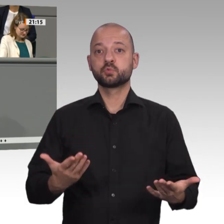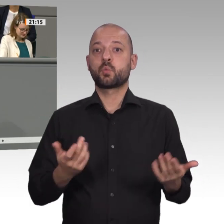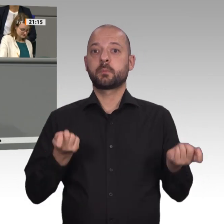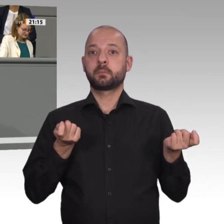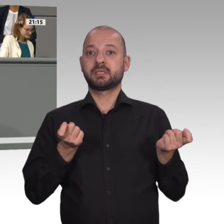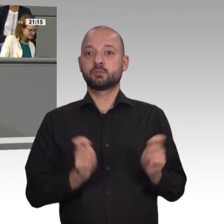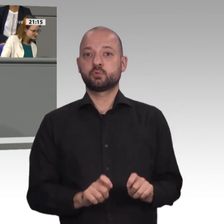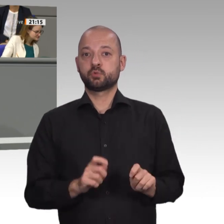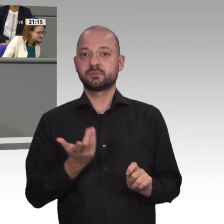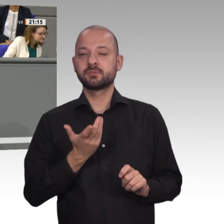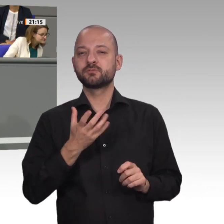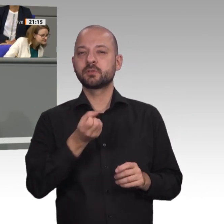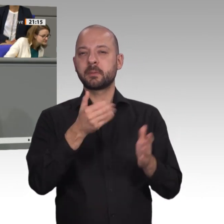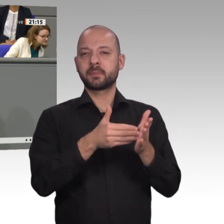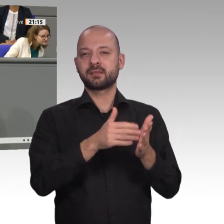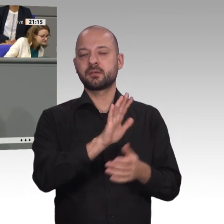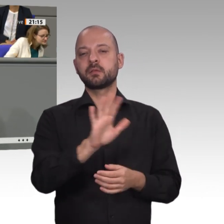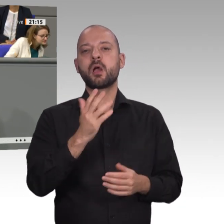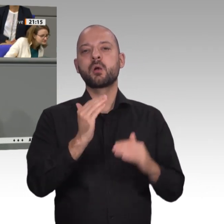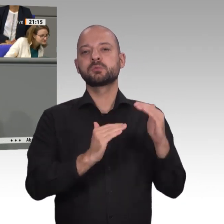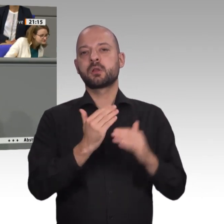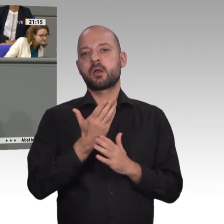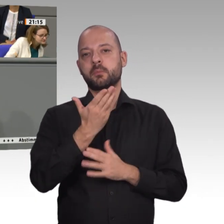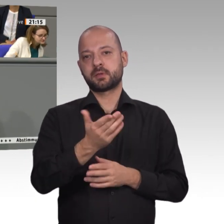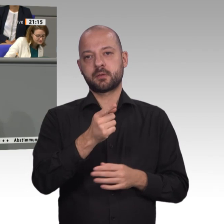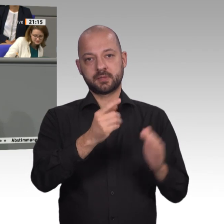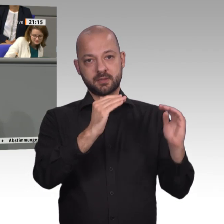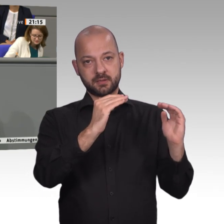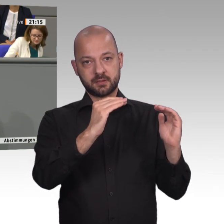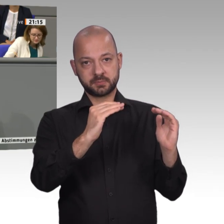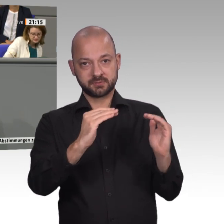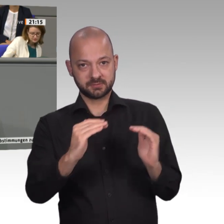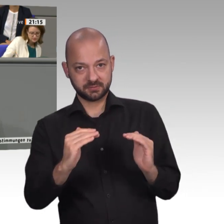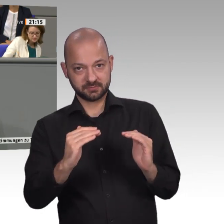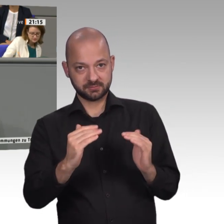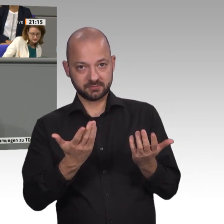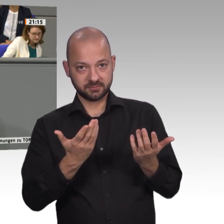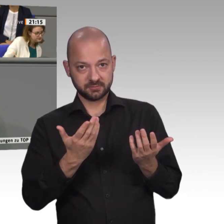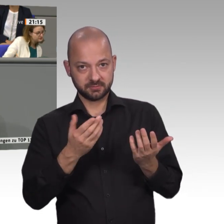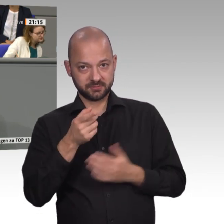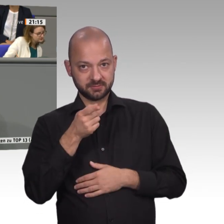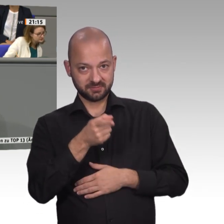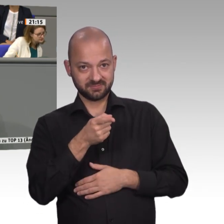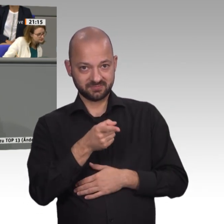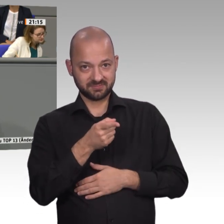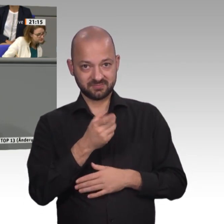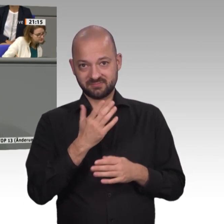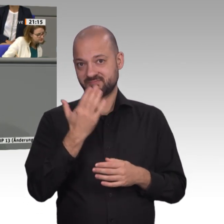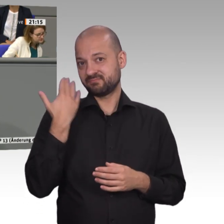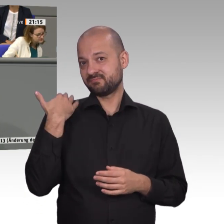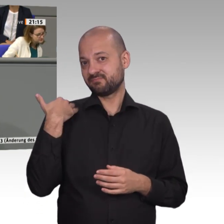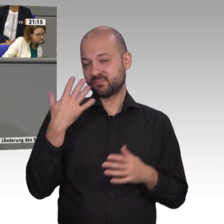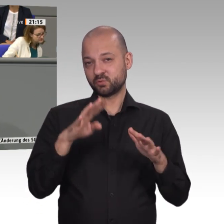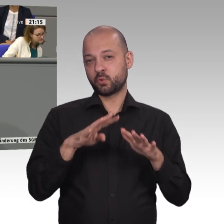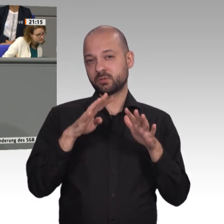14.3799. Ist schon ein bisschen her, kommt aus dem Jahr 2000. Damals hieß der Bundeskanzler, glaube ich, Gerhard Schröder. Da ging es um den